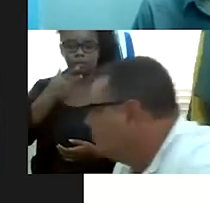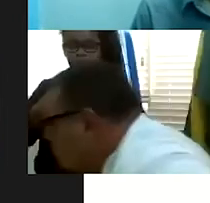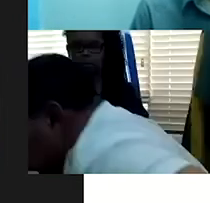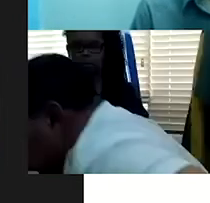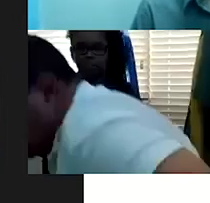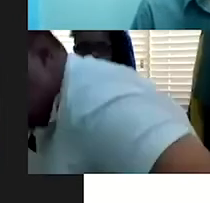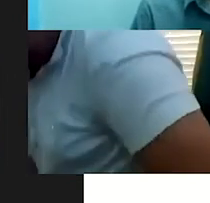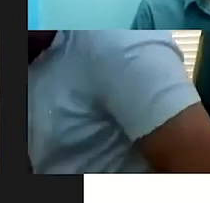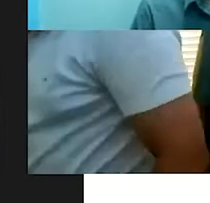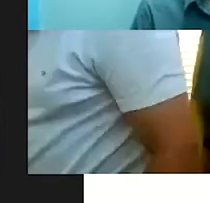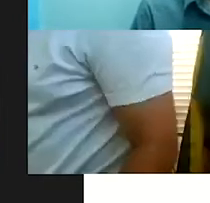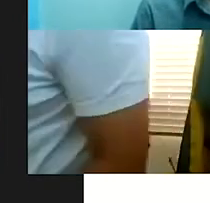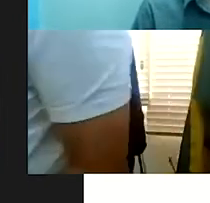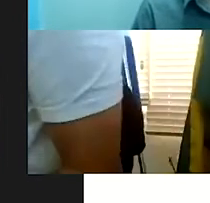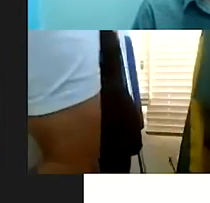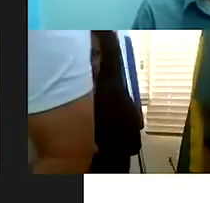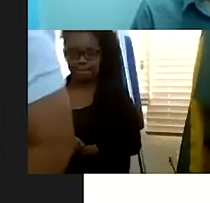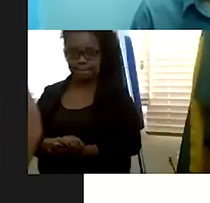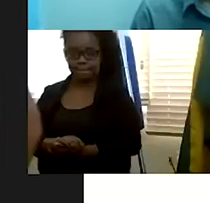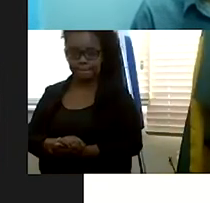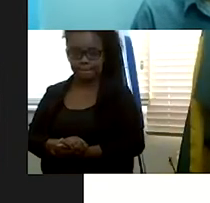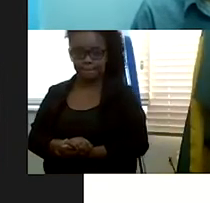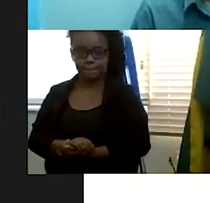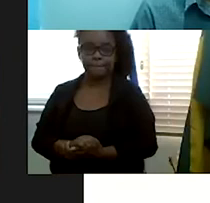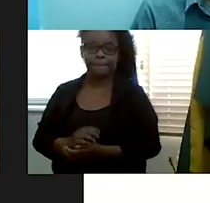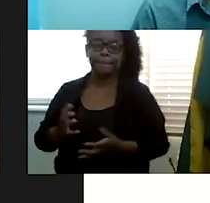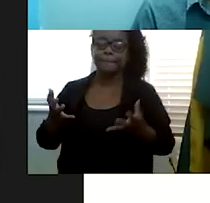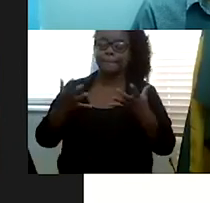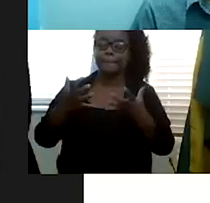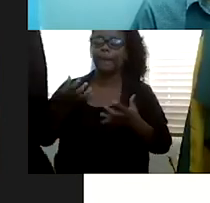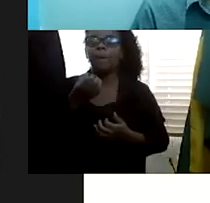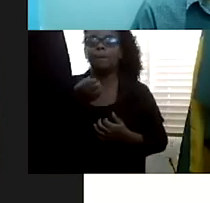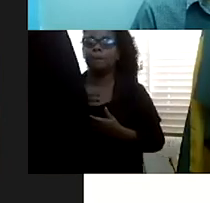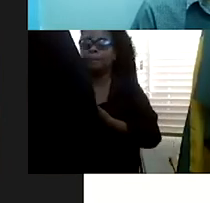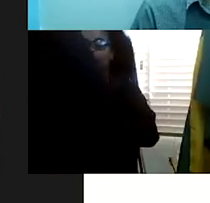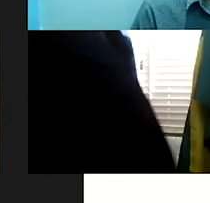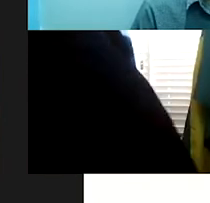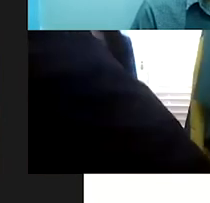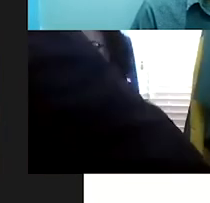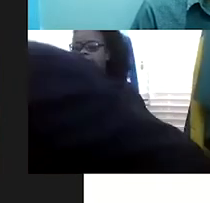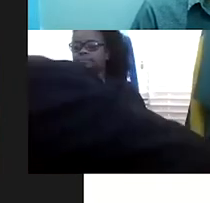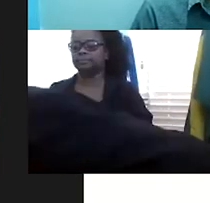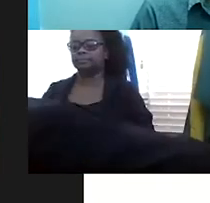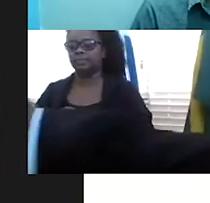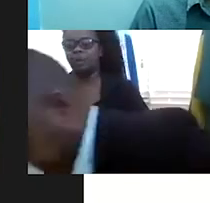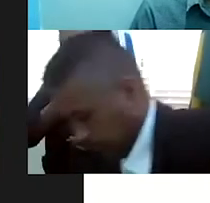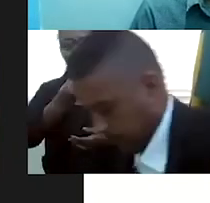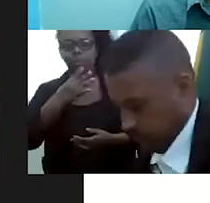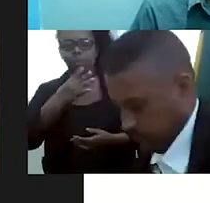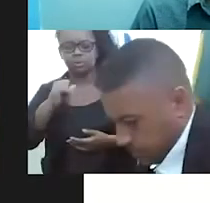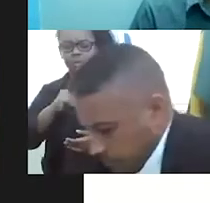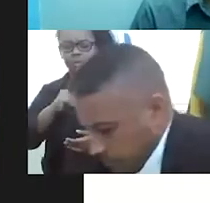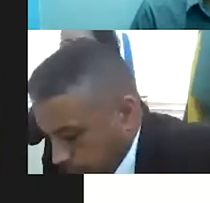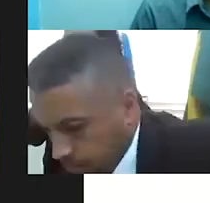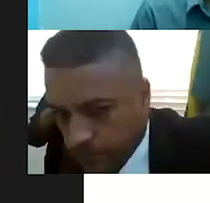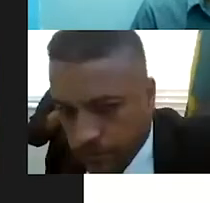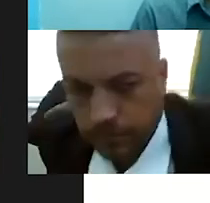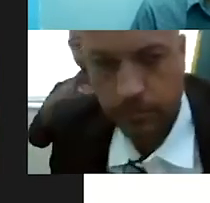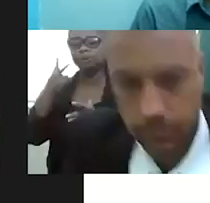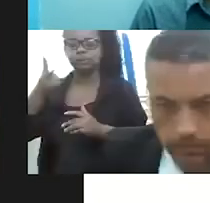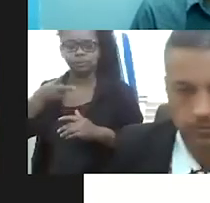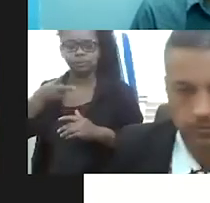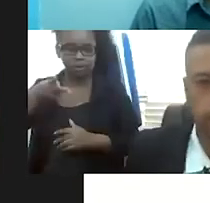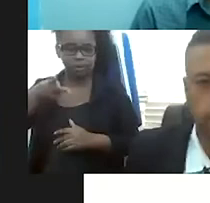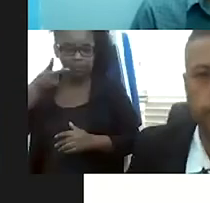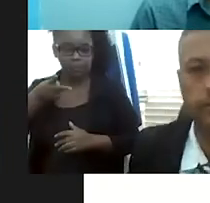Queria aqui dar um bom dia a todos os meus pares, nobres edis, a todos